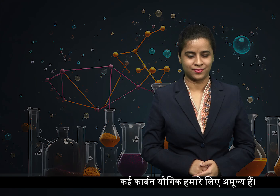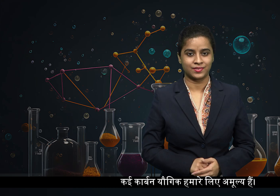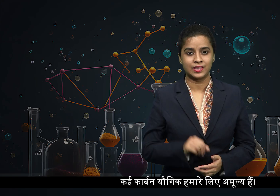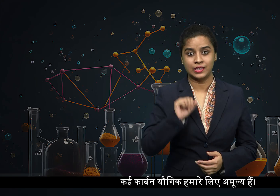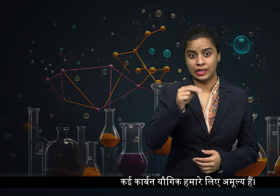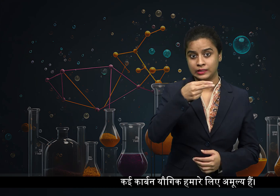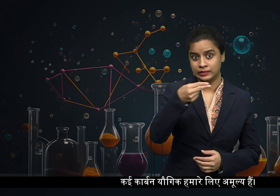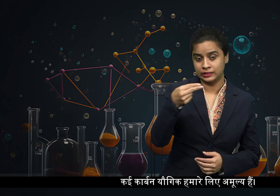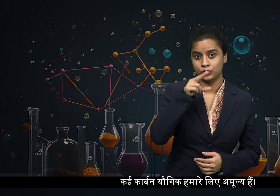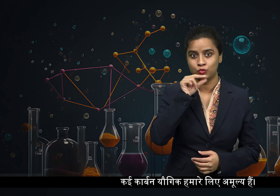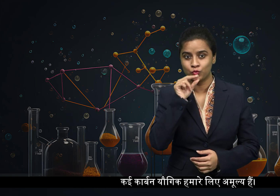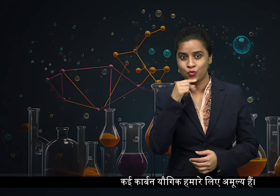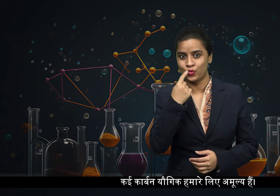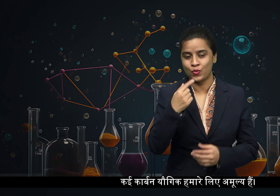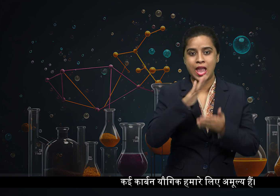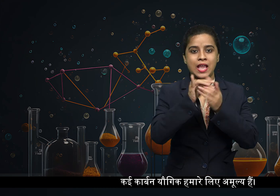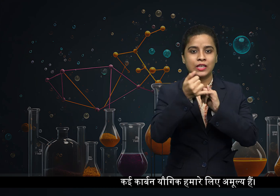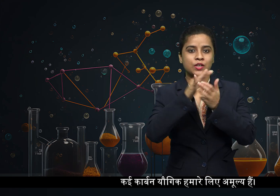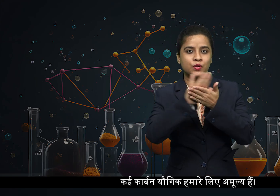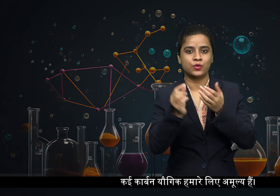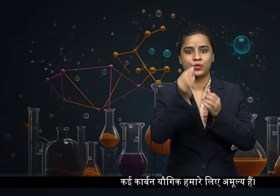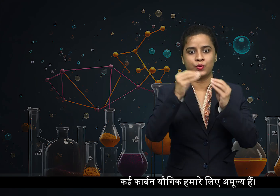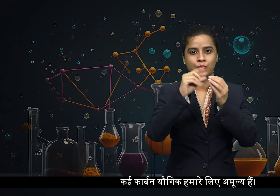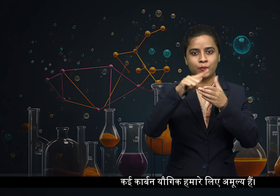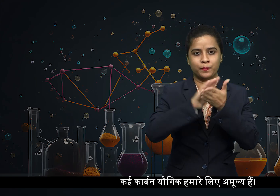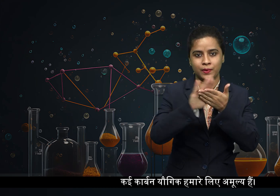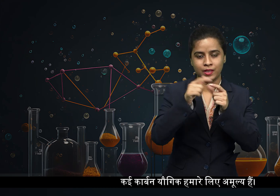कई कार्बन यौगिक हमारे लिए अमूल्य हैं,